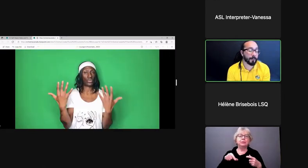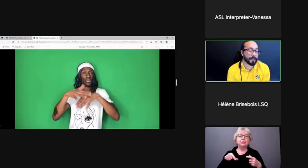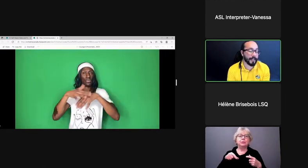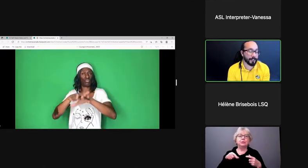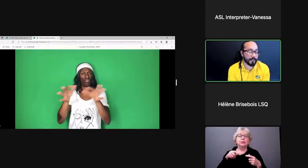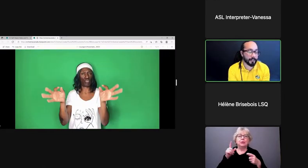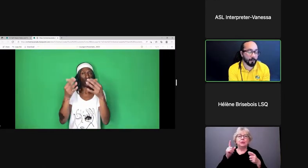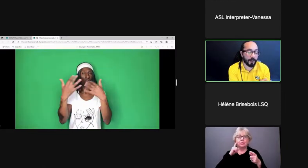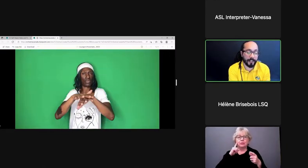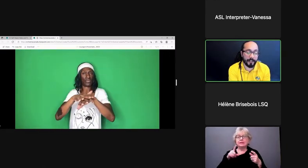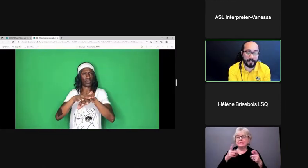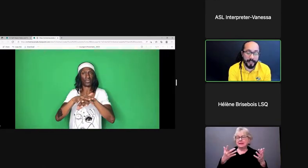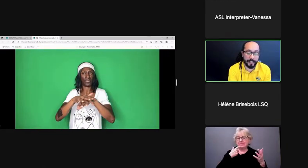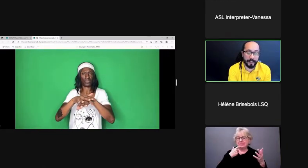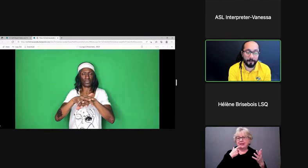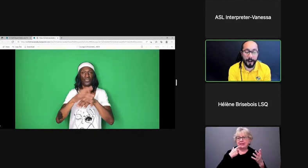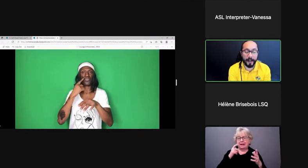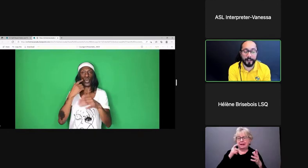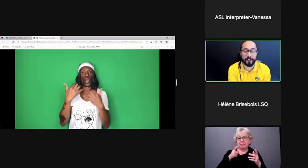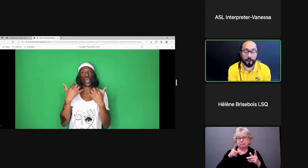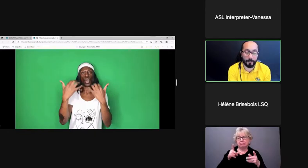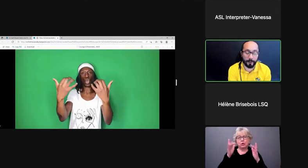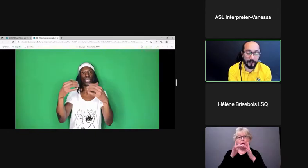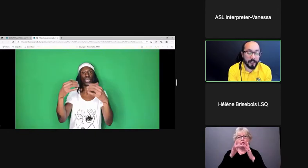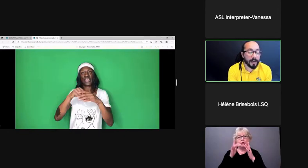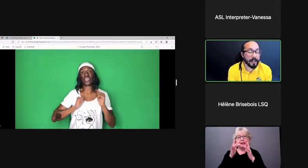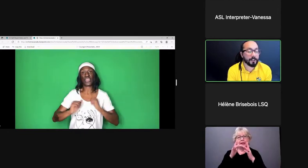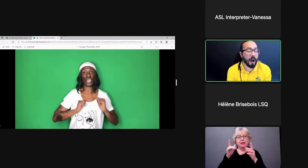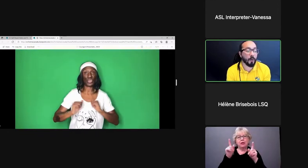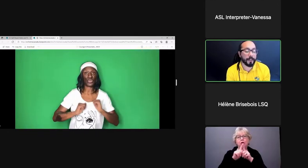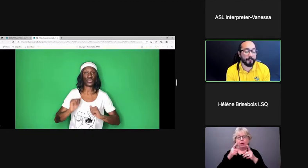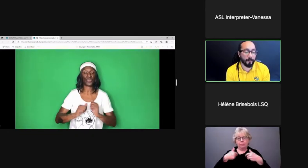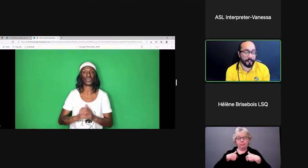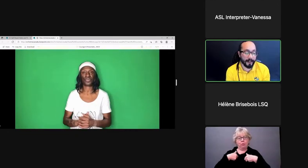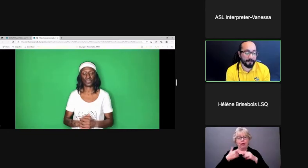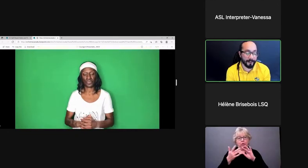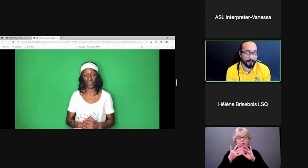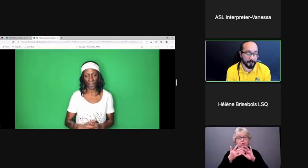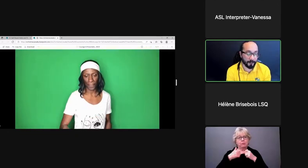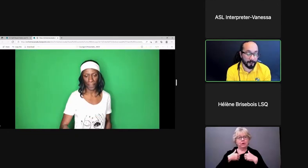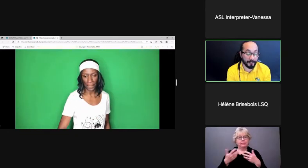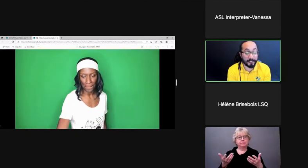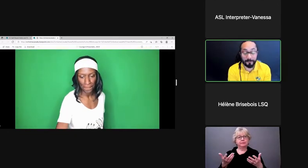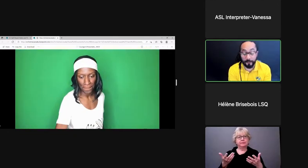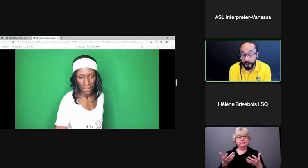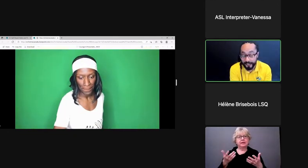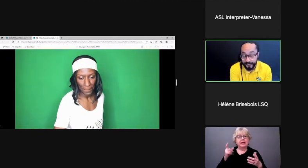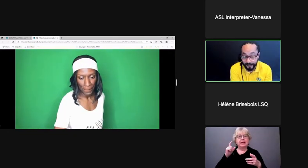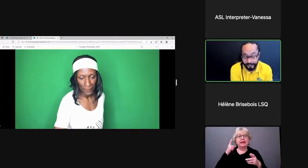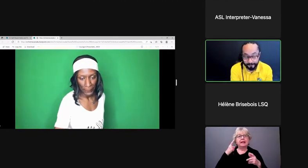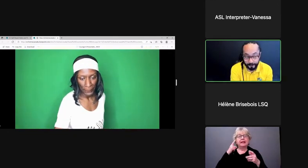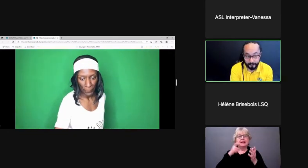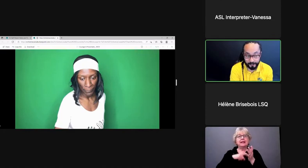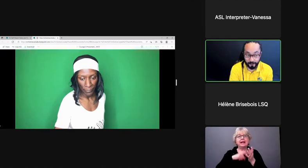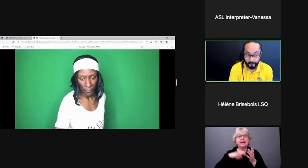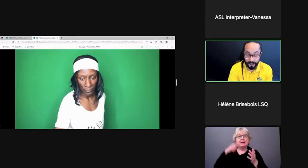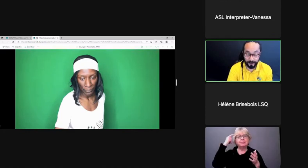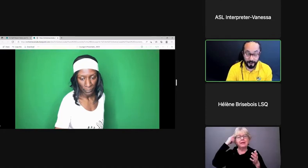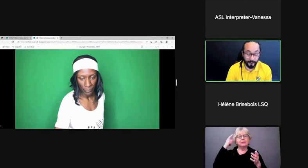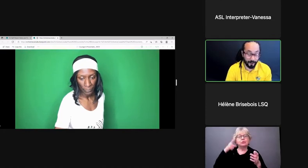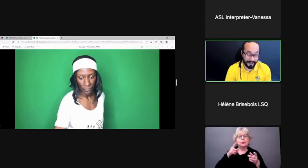à entrer en communication avec des personnes comme moi. Maintenant, lorsqu'on pense à des interprètes,